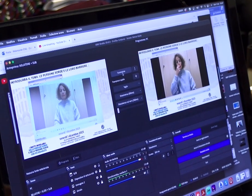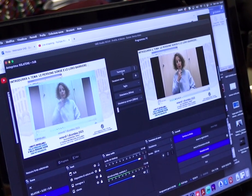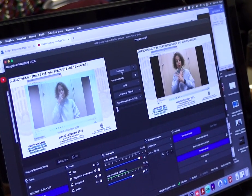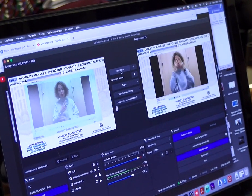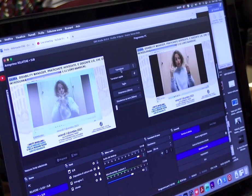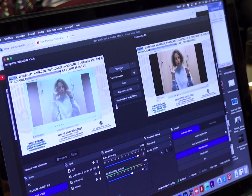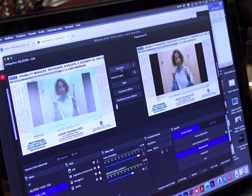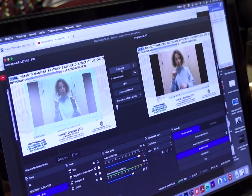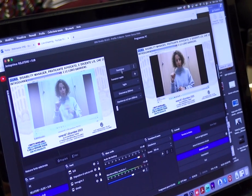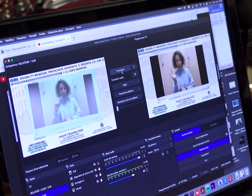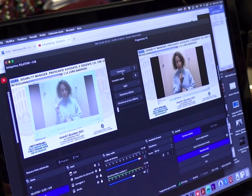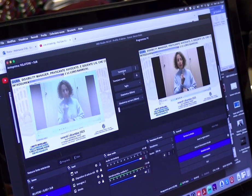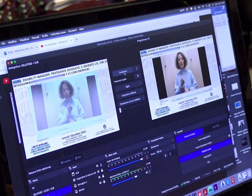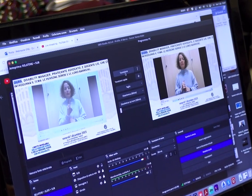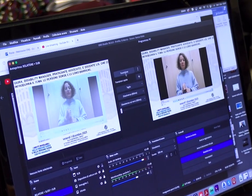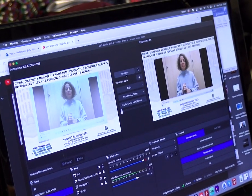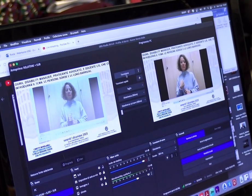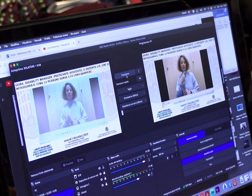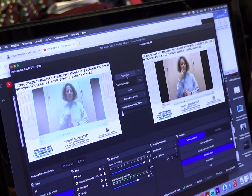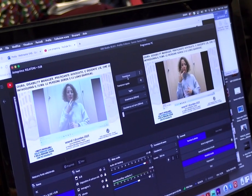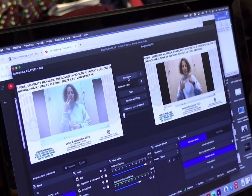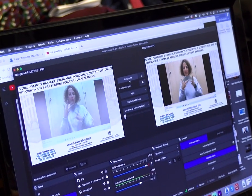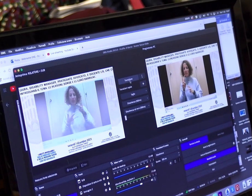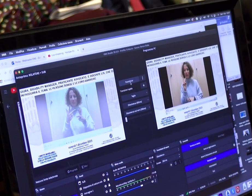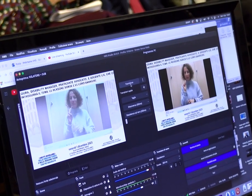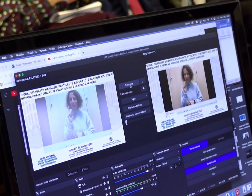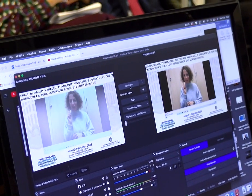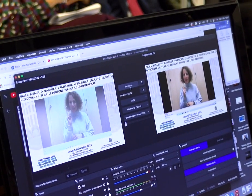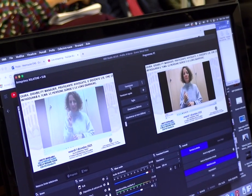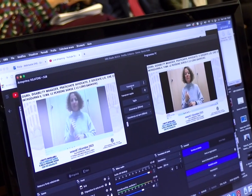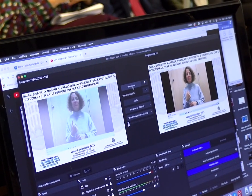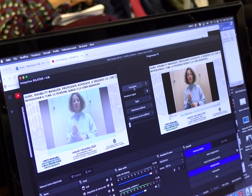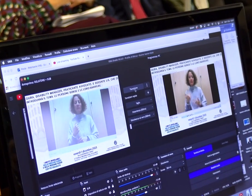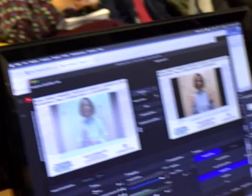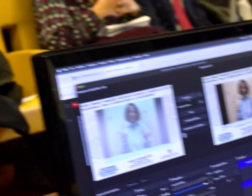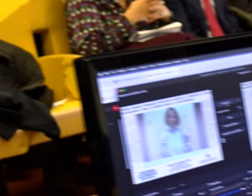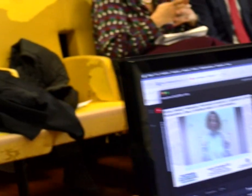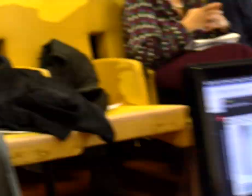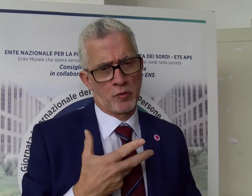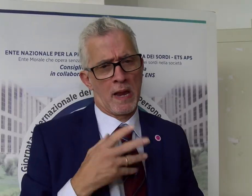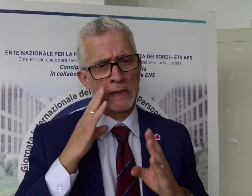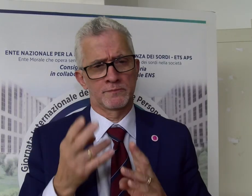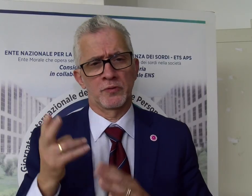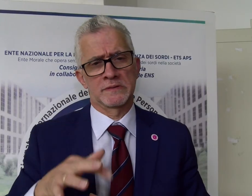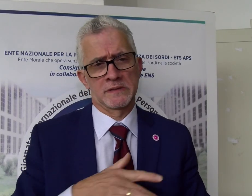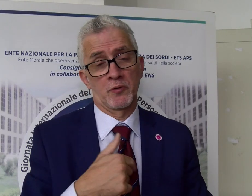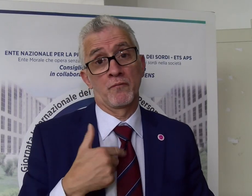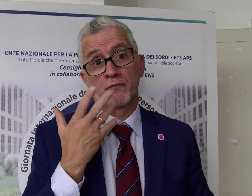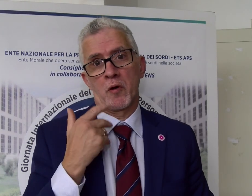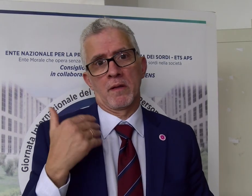servizi che consenta di garantire accessibilità per le persone sorde a 360° e voglio ringraziare anche